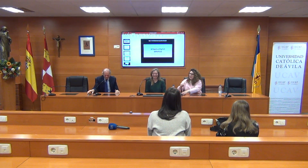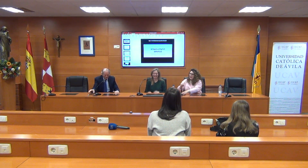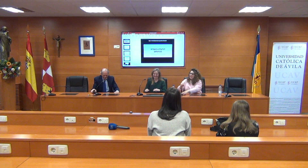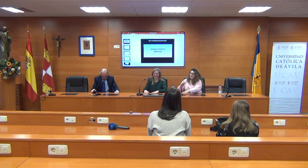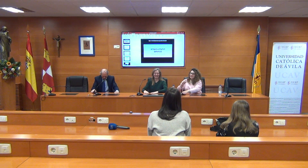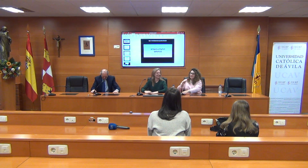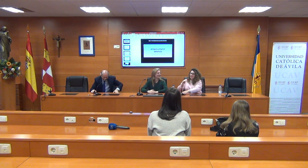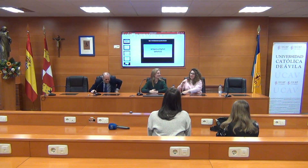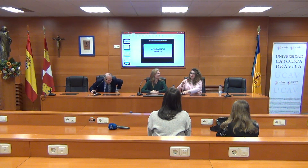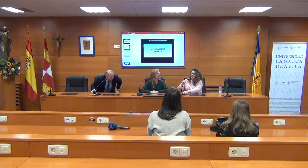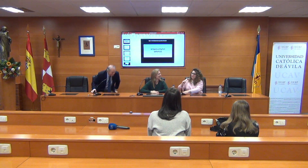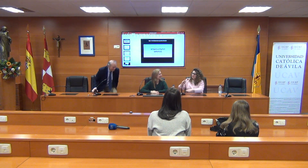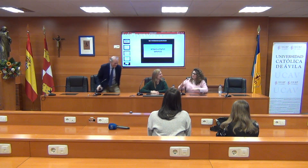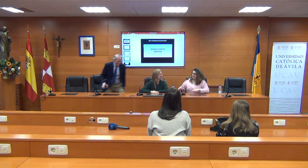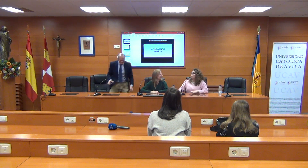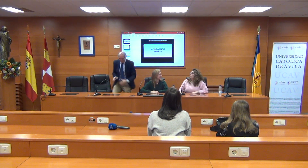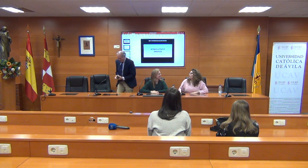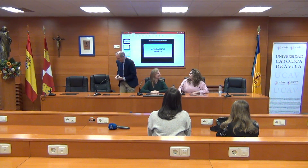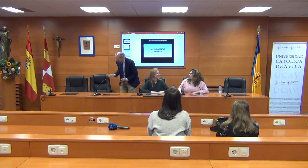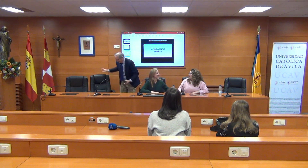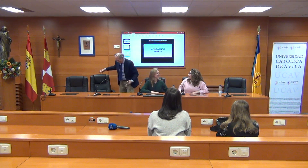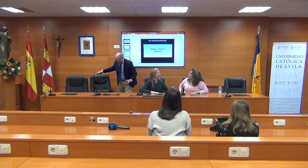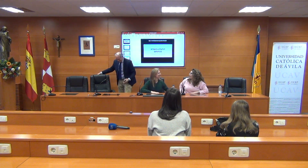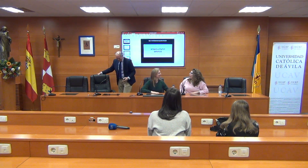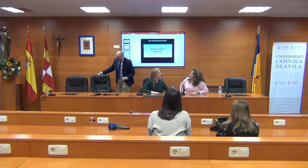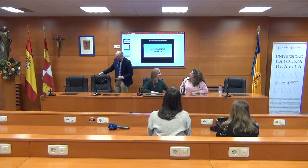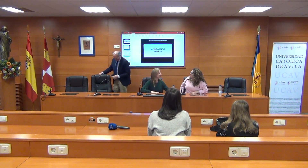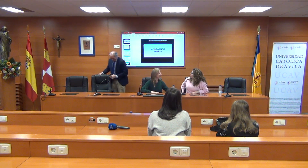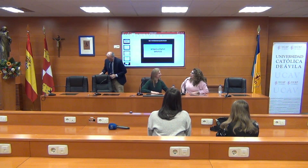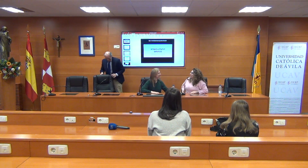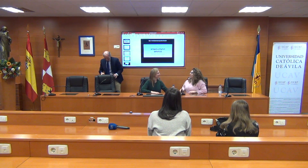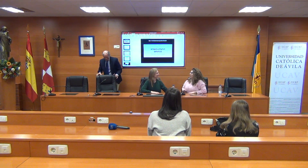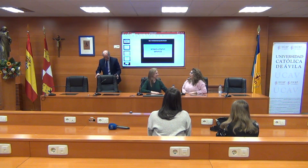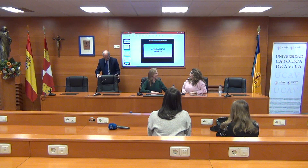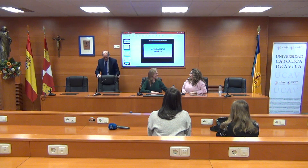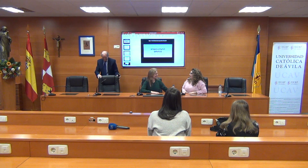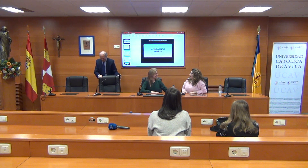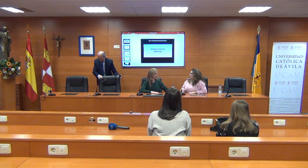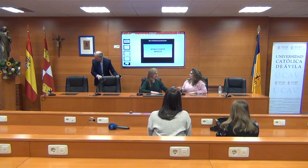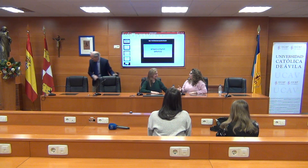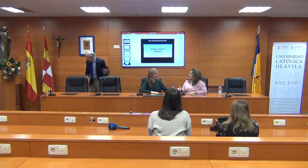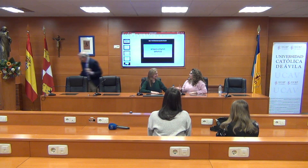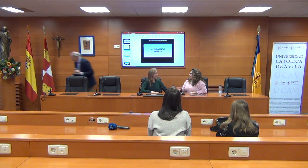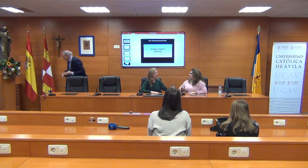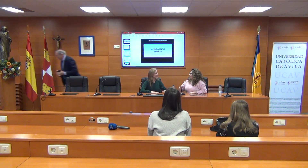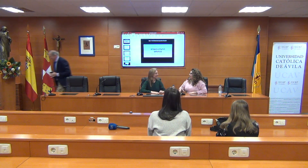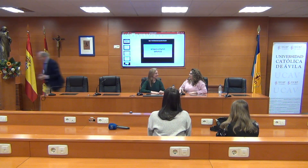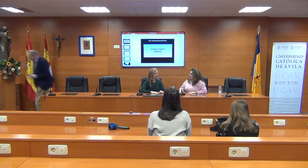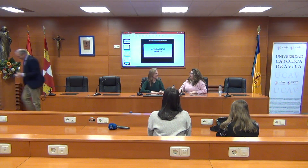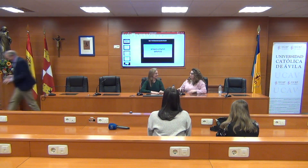días seguimos con la misma dinámica de estos días En algunos momentos en los que Anabel